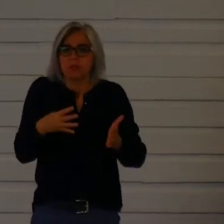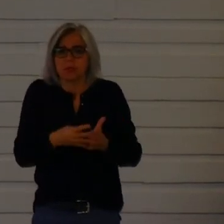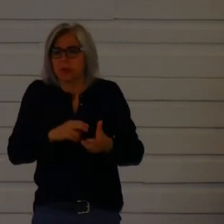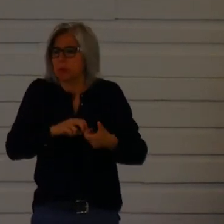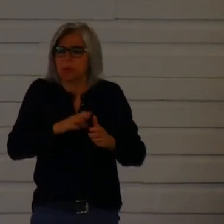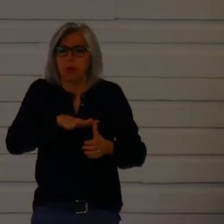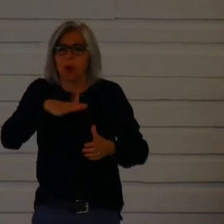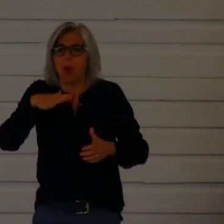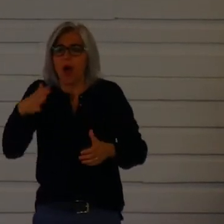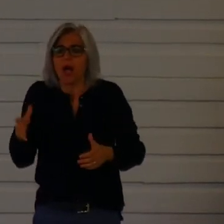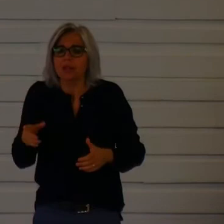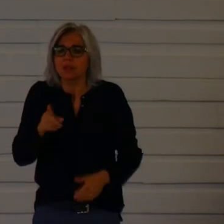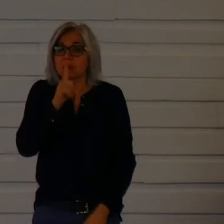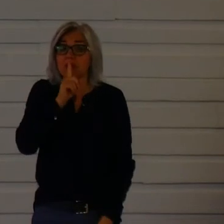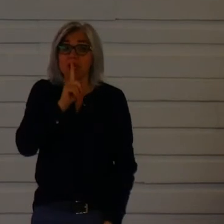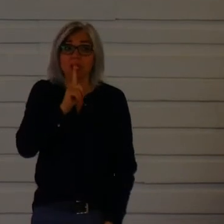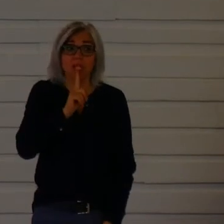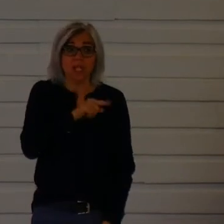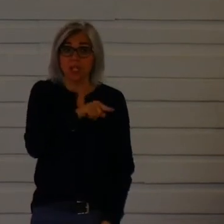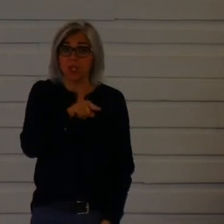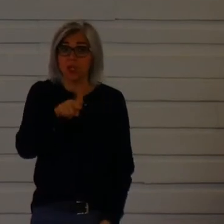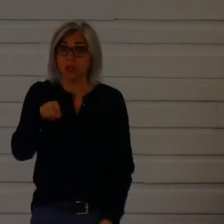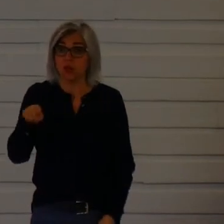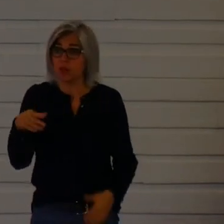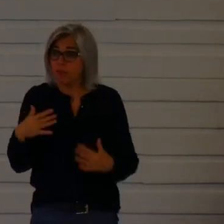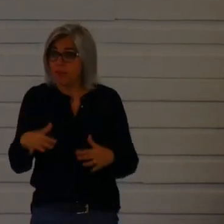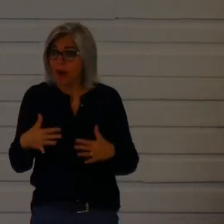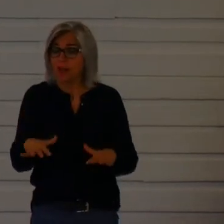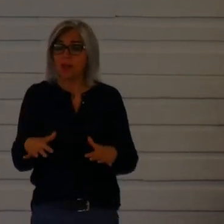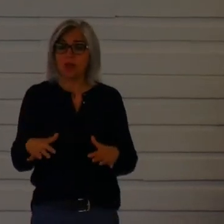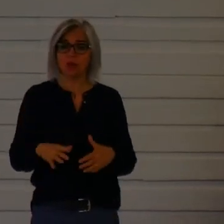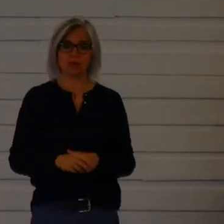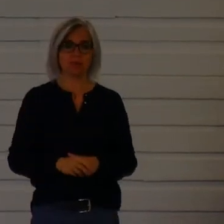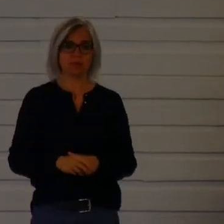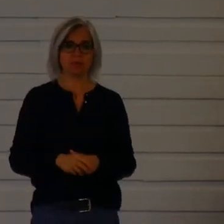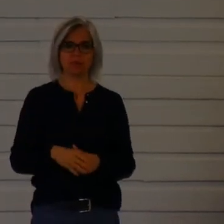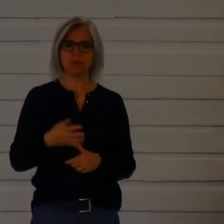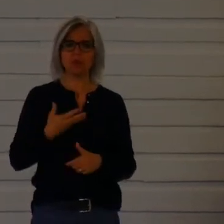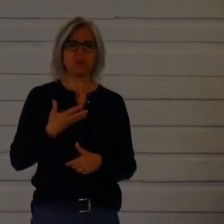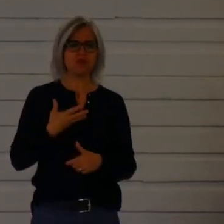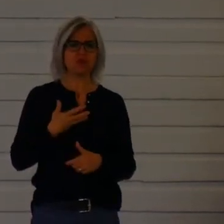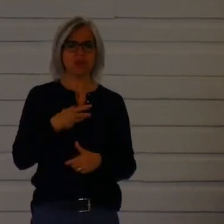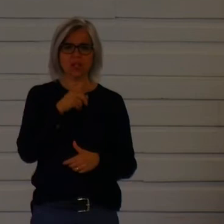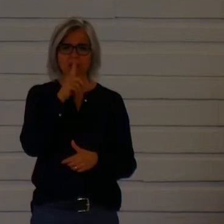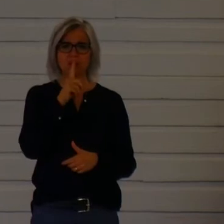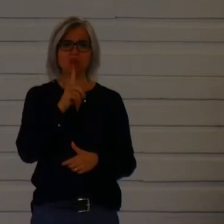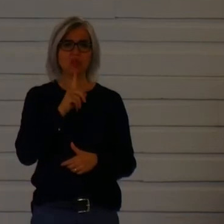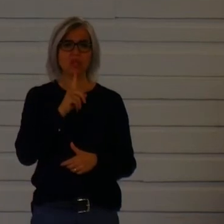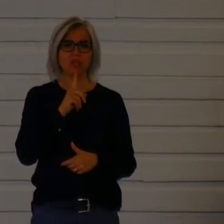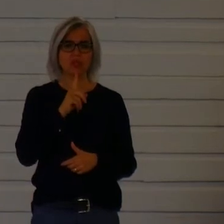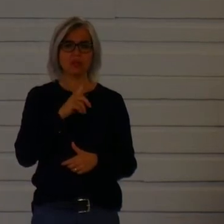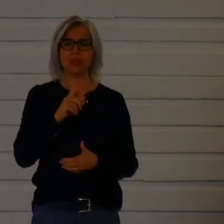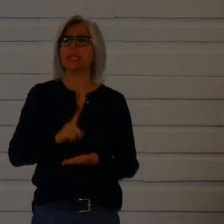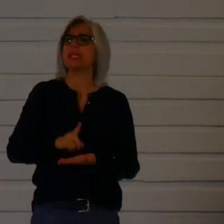O vi è arrivato subito la risposta a quello che avete chiesto? C'è stato un silenzio di Dio? Dio rimane